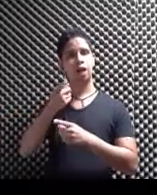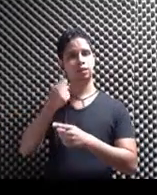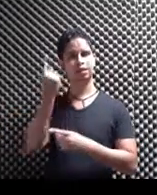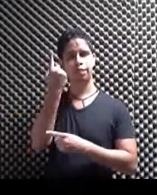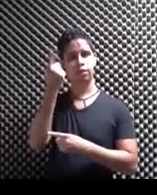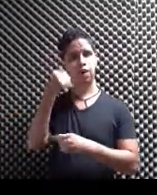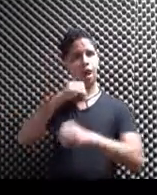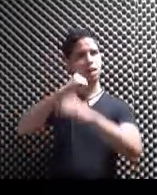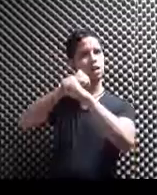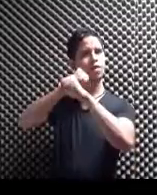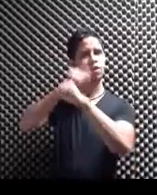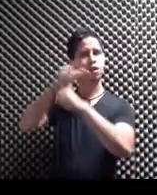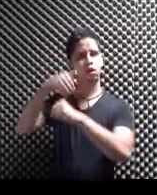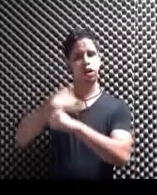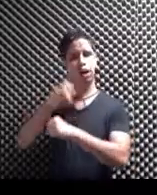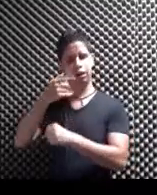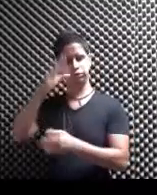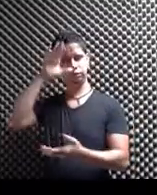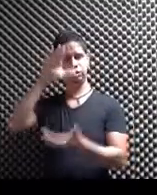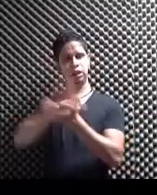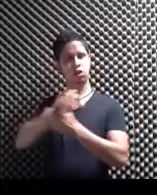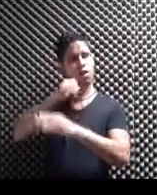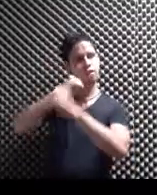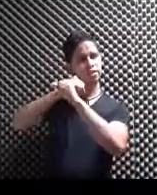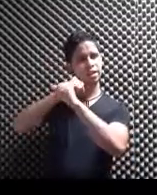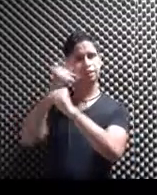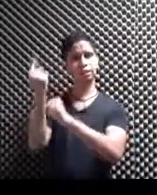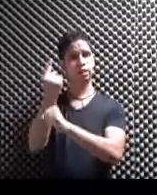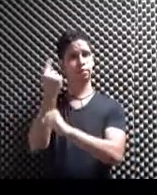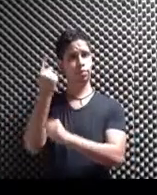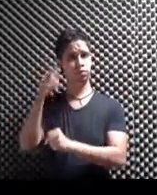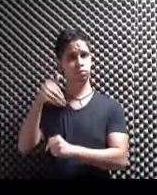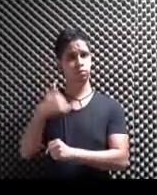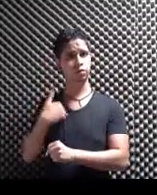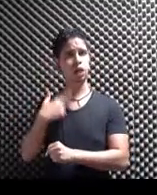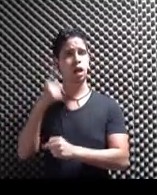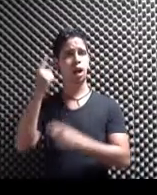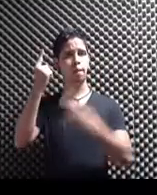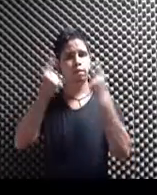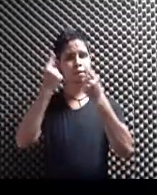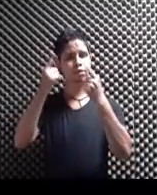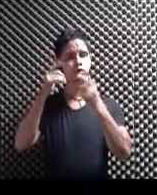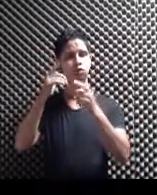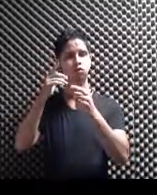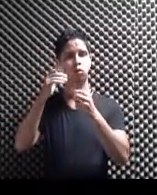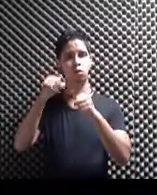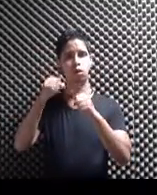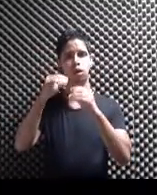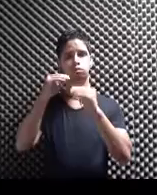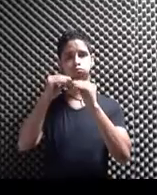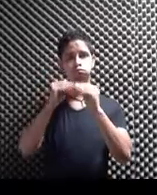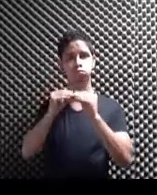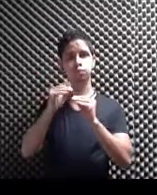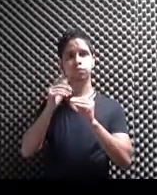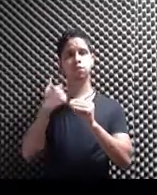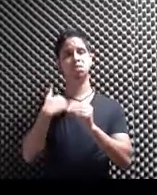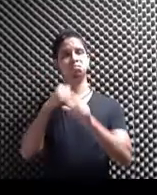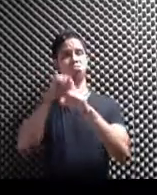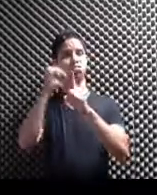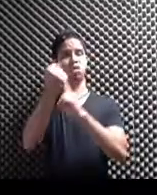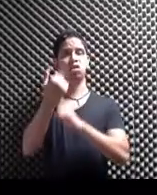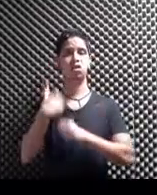sea ¿Qué tú crees? Son programas de defensa de criterios de asuntos emocionales del ser humano